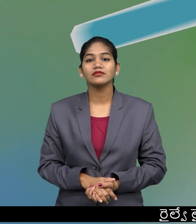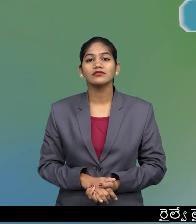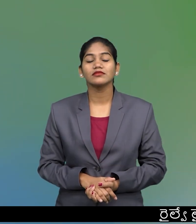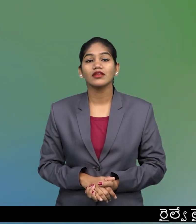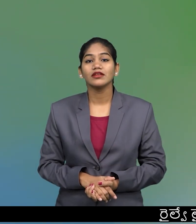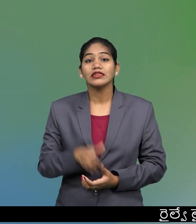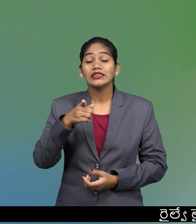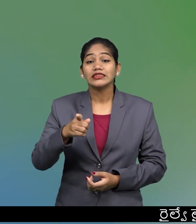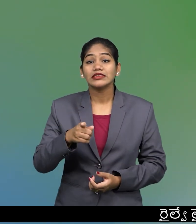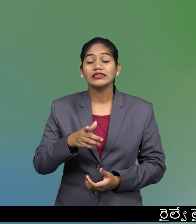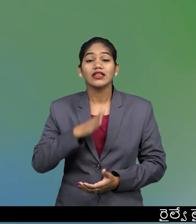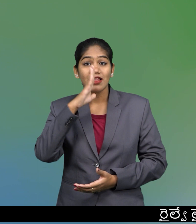రైల్వే లైన్ల కోసం స్లీపర్లు